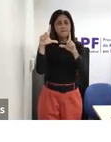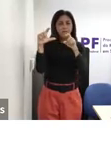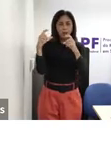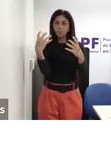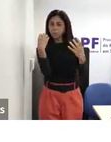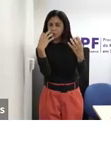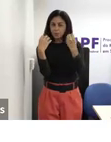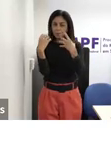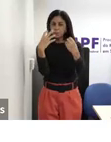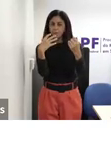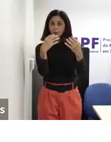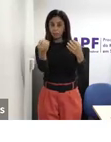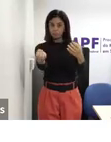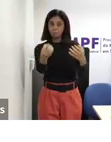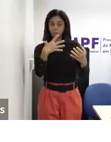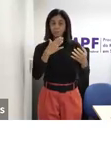asag